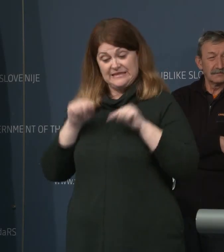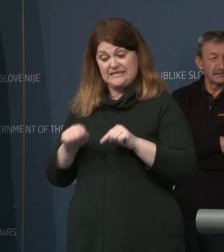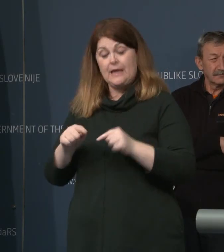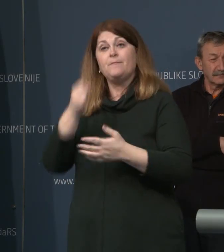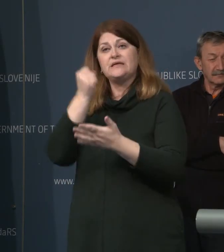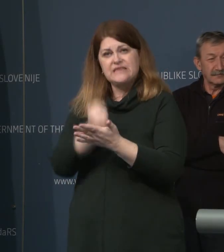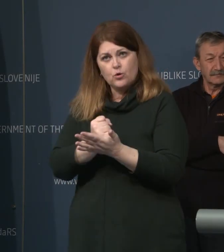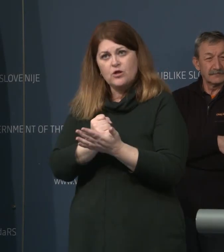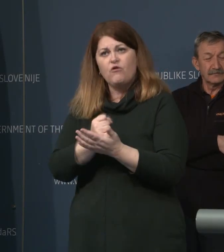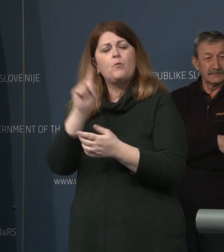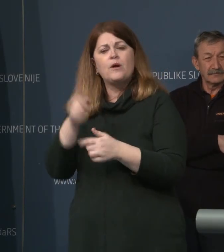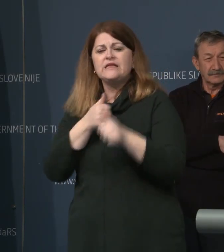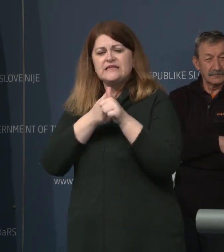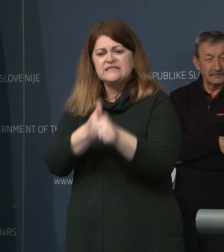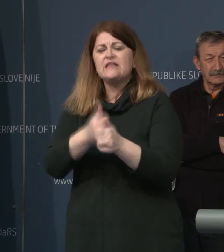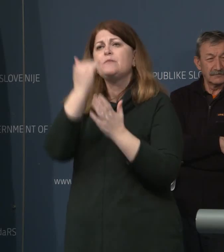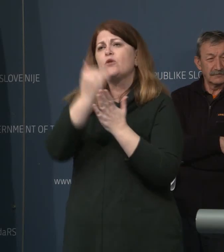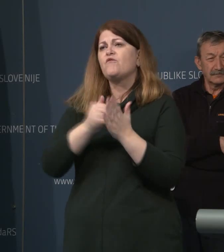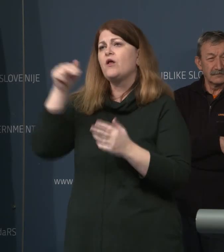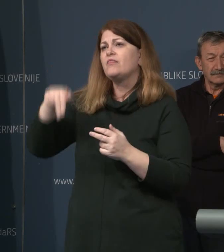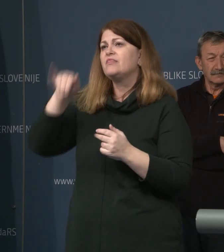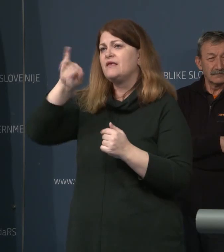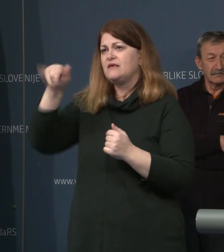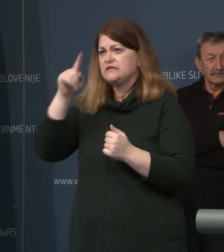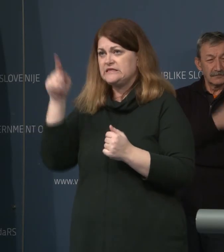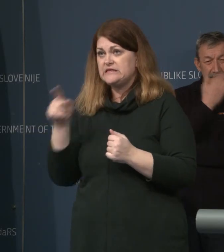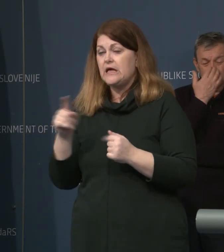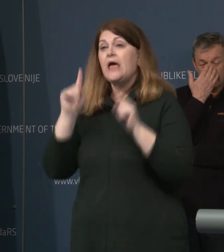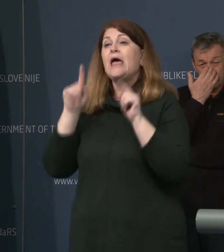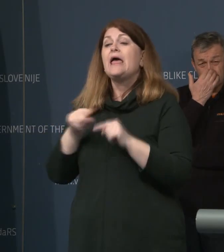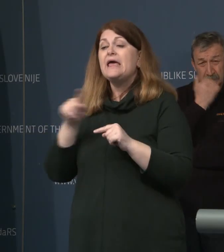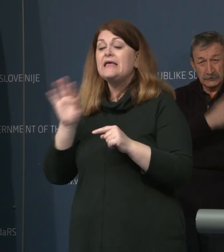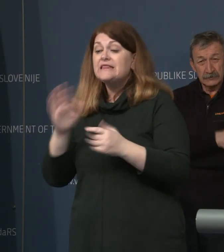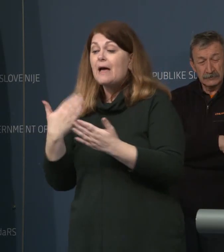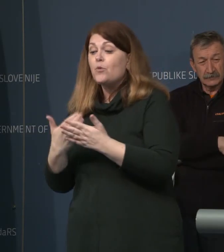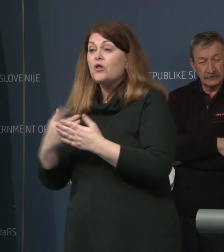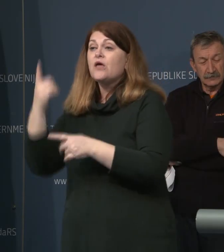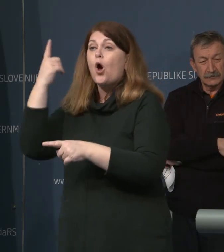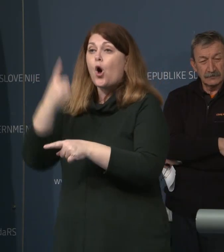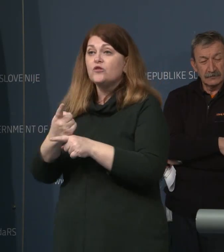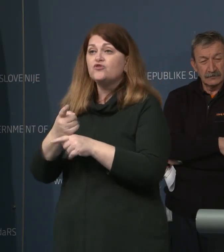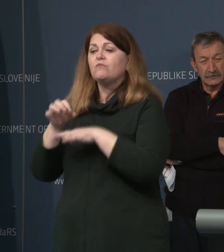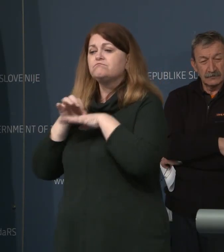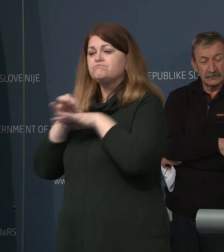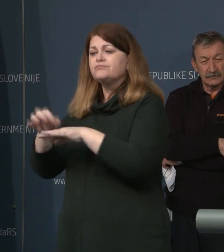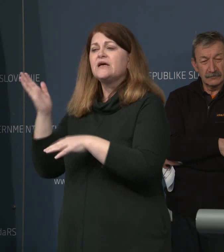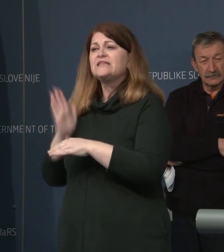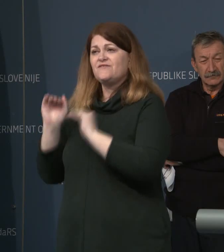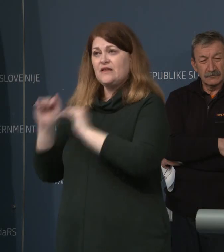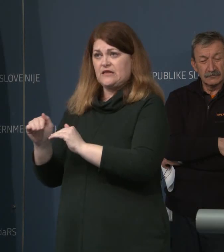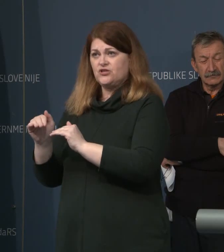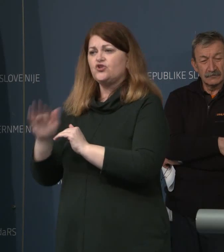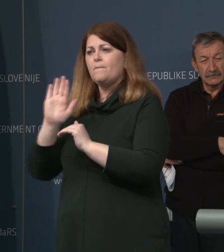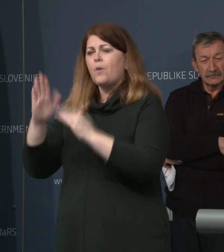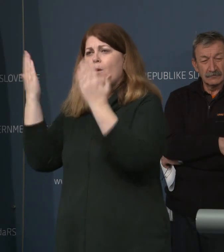zagotavljamo pač in sledimo navodilom NIJZ-ja in sicer na podlagi odločitve pristojnega poveljnika civilne zaščite